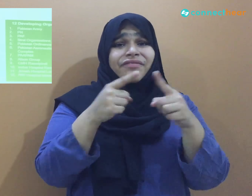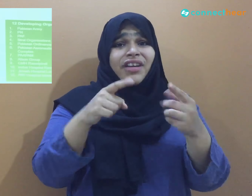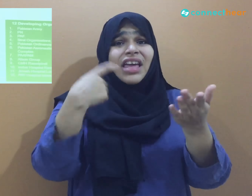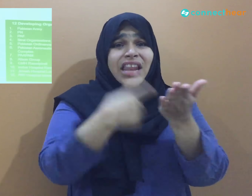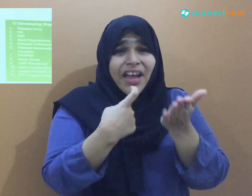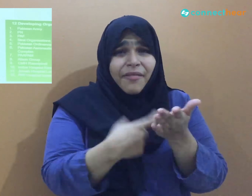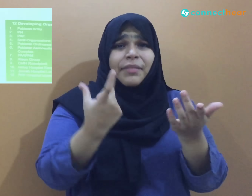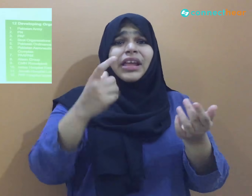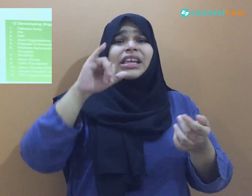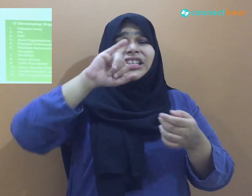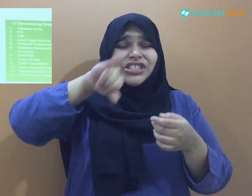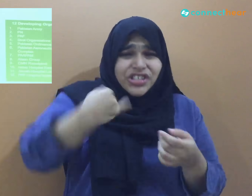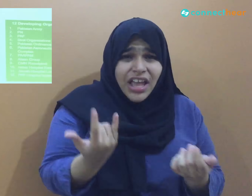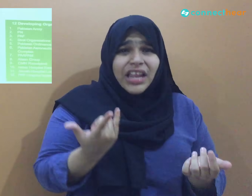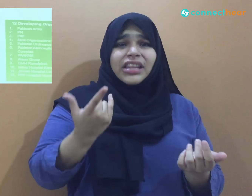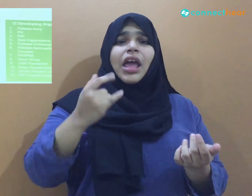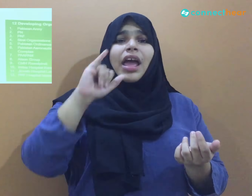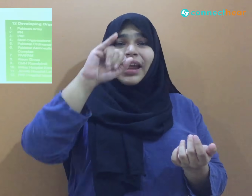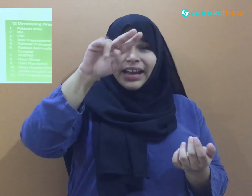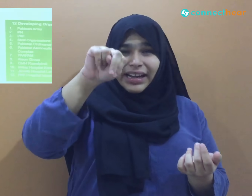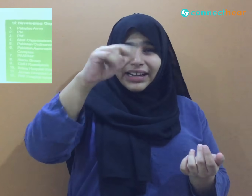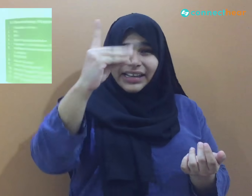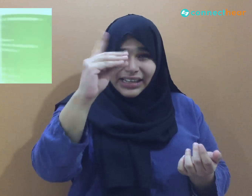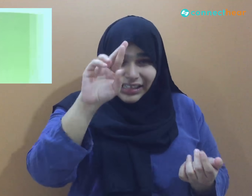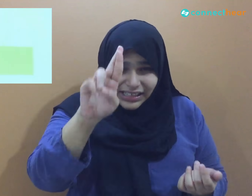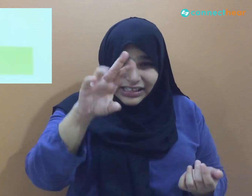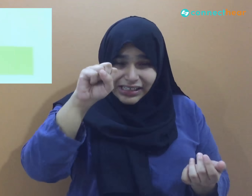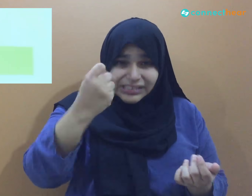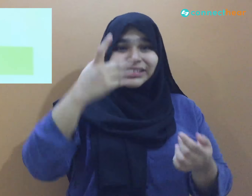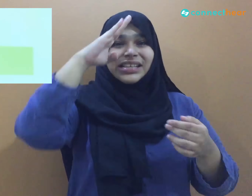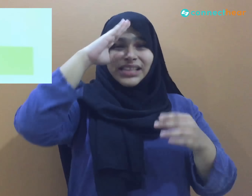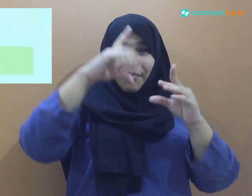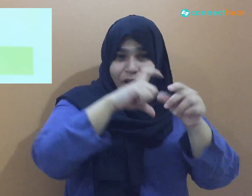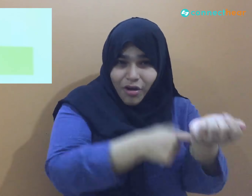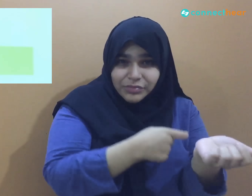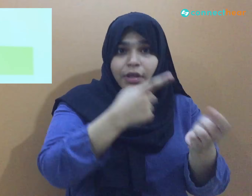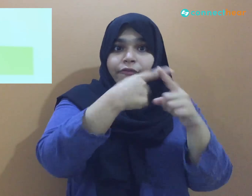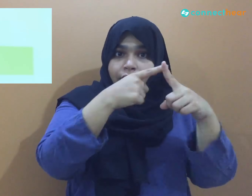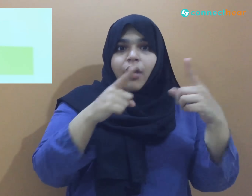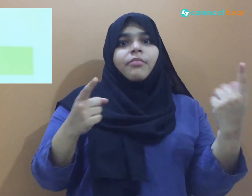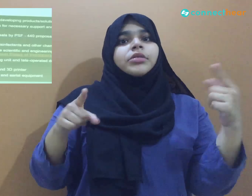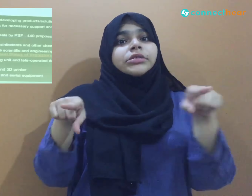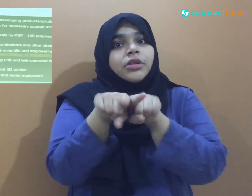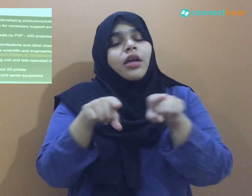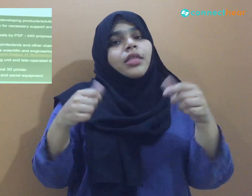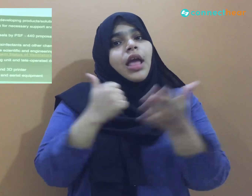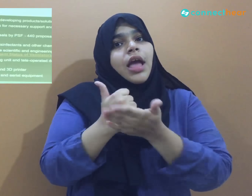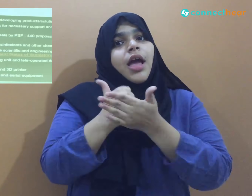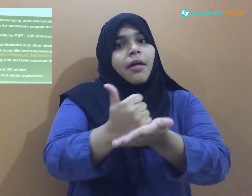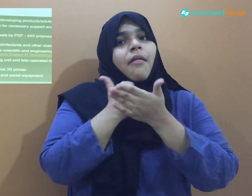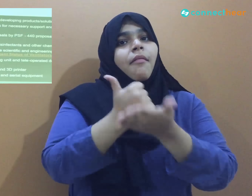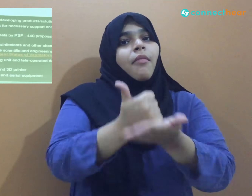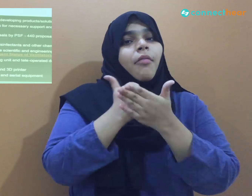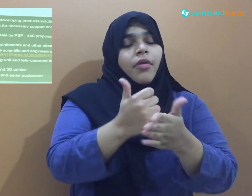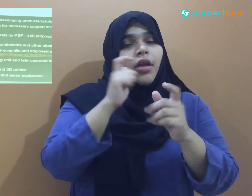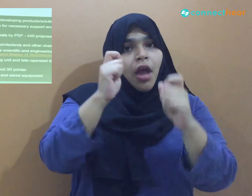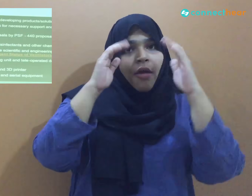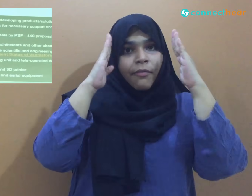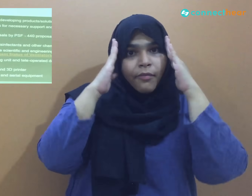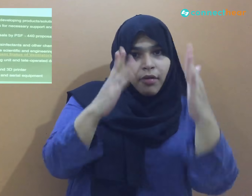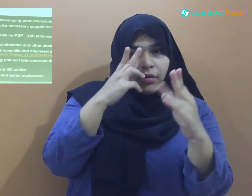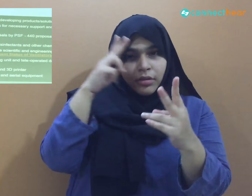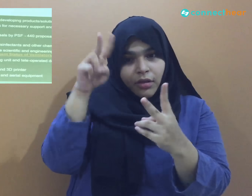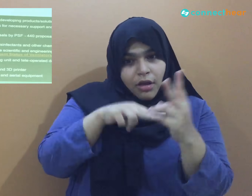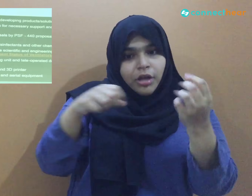راولپنڈی, انڈس, جنا, PF ہاسپٹل اسلام آباد, ان سب نے بڑا سر ہمارے ساتھ جو ہے وہ اس کے اوپر ہمیں جو ہے